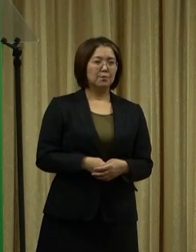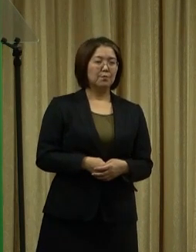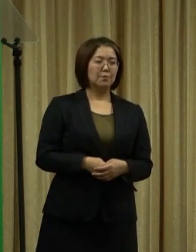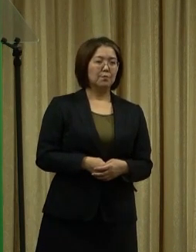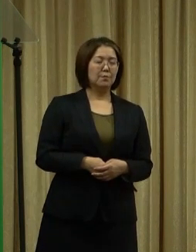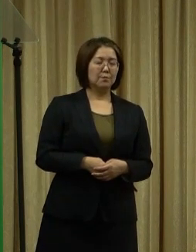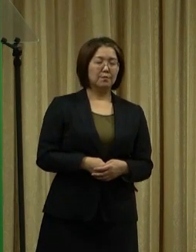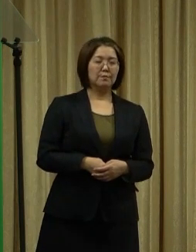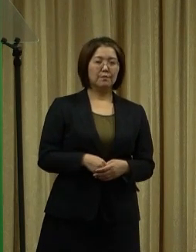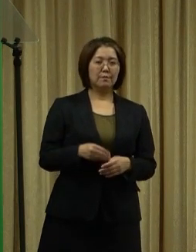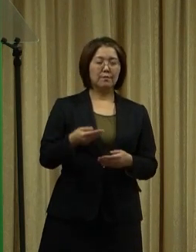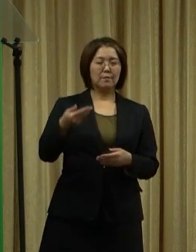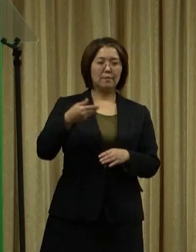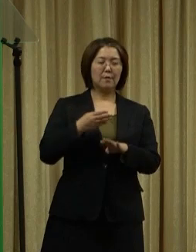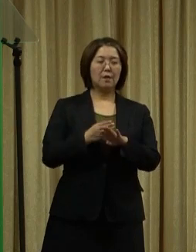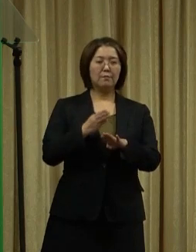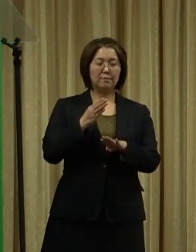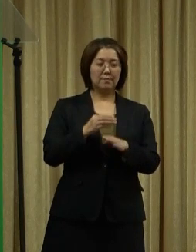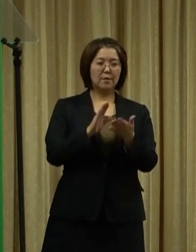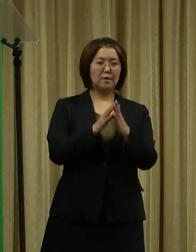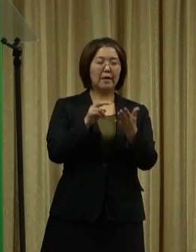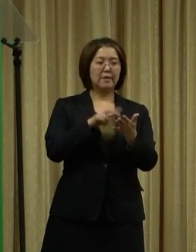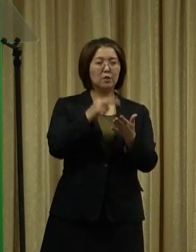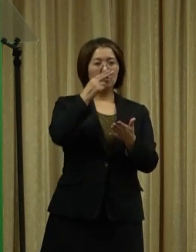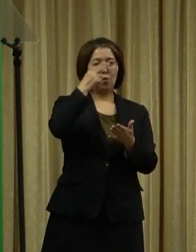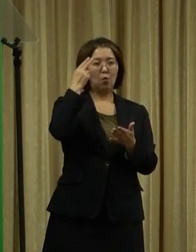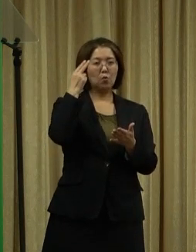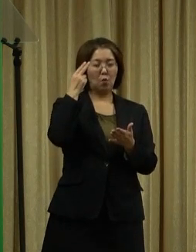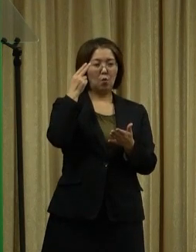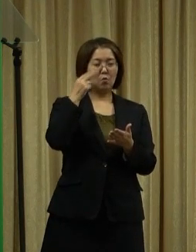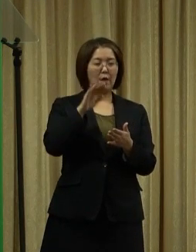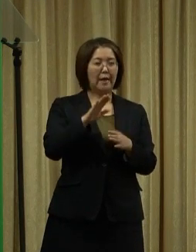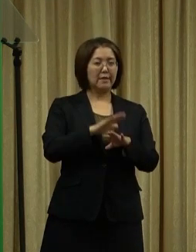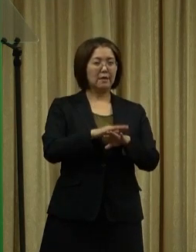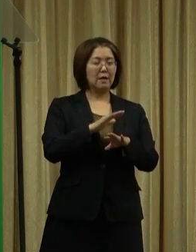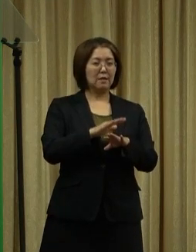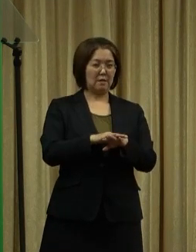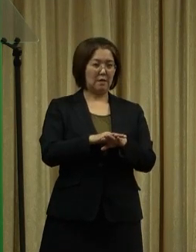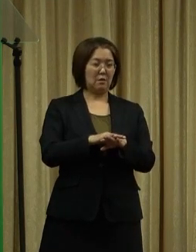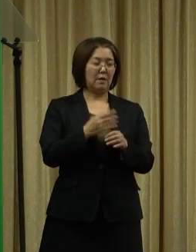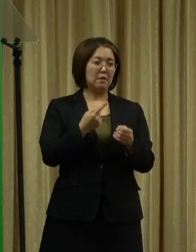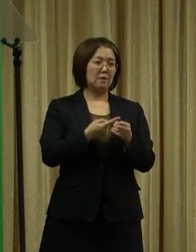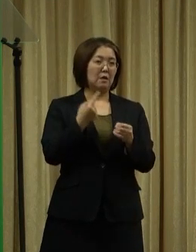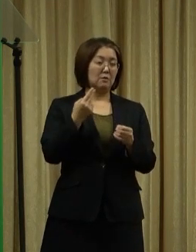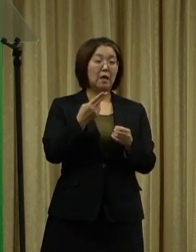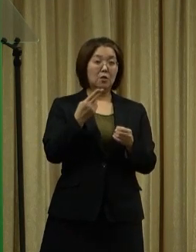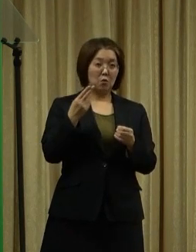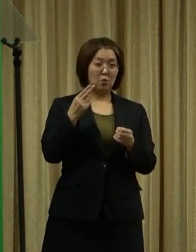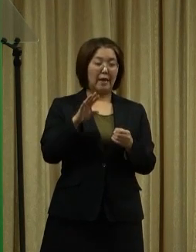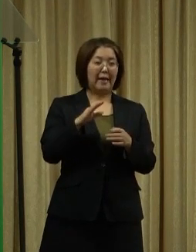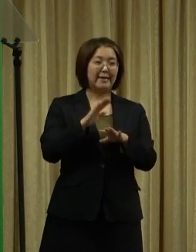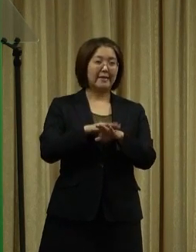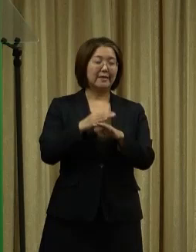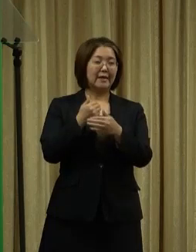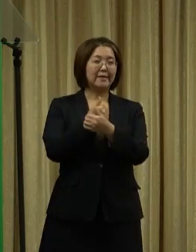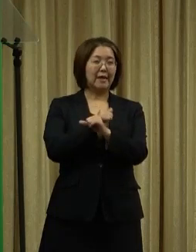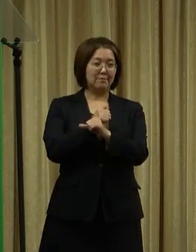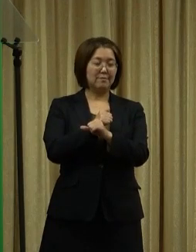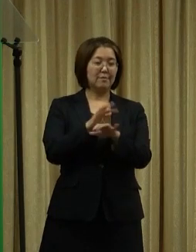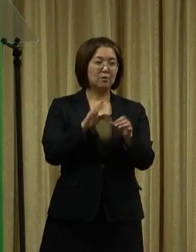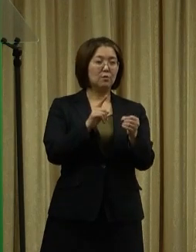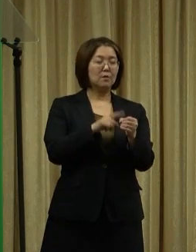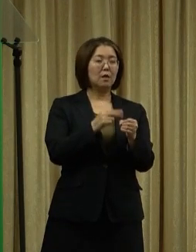はい、ありがとうございます。あの高校県立高校の協会についてはですね、まあ、昨年のありがたけで今年はこう県